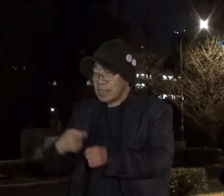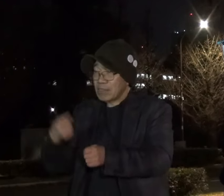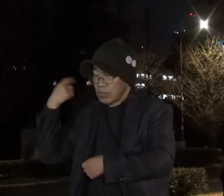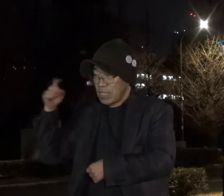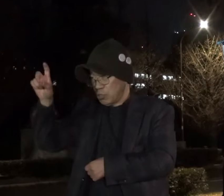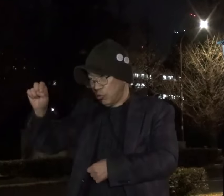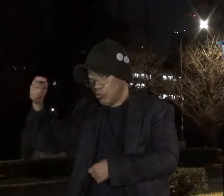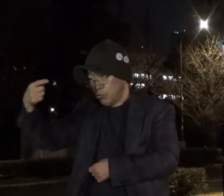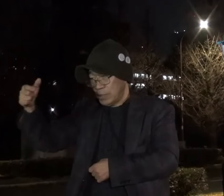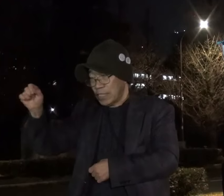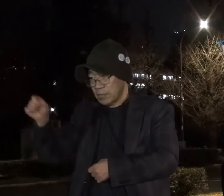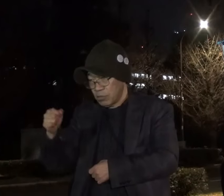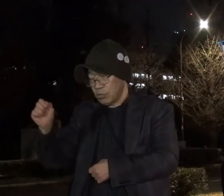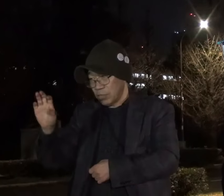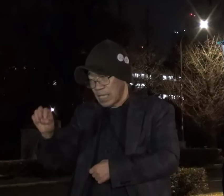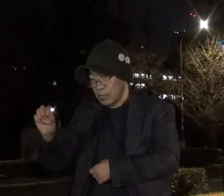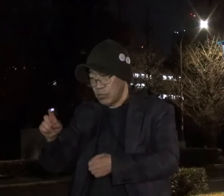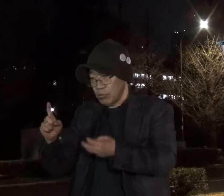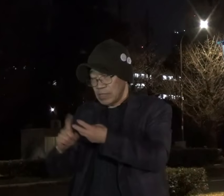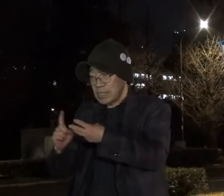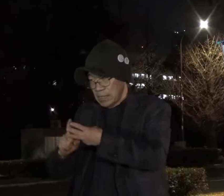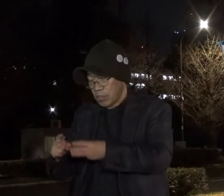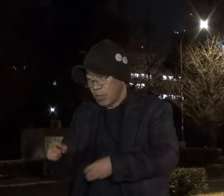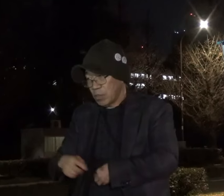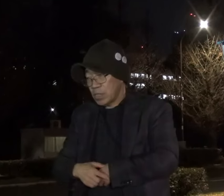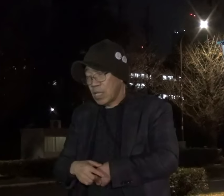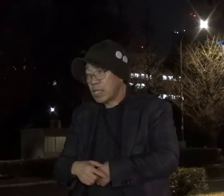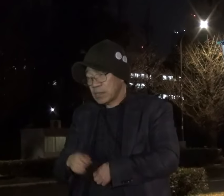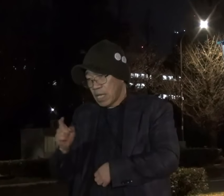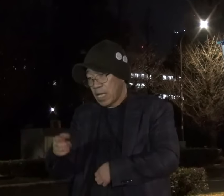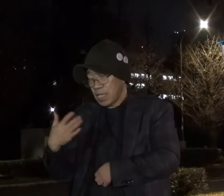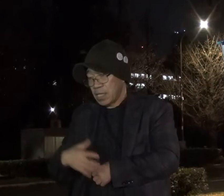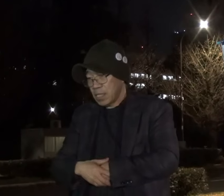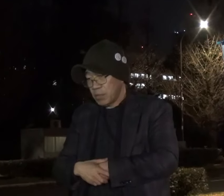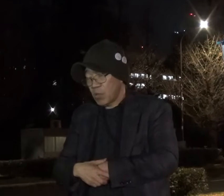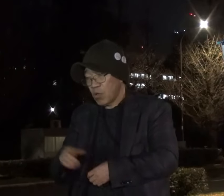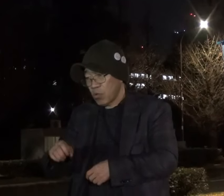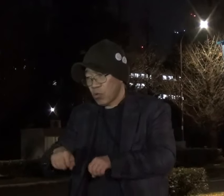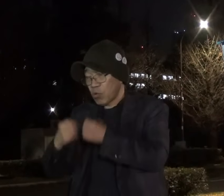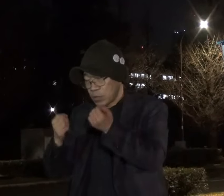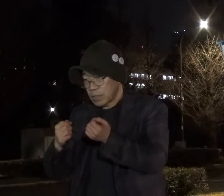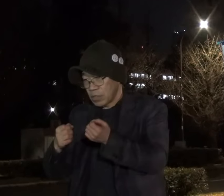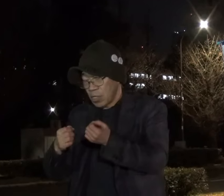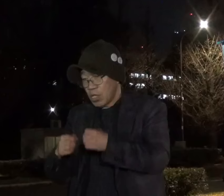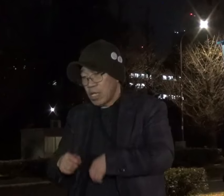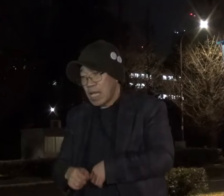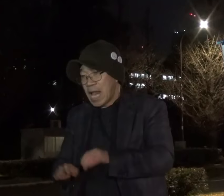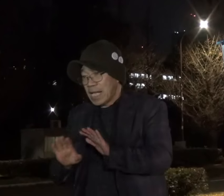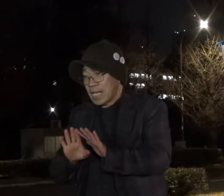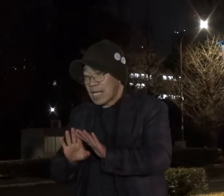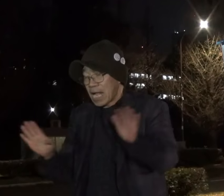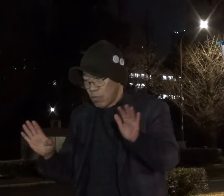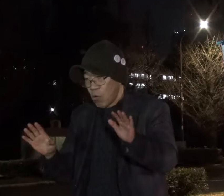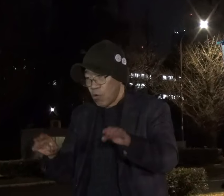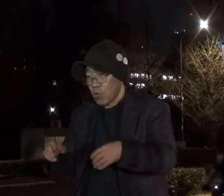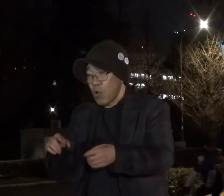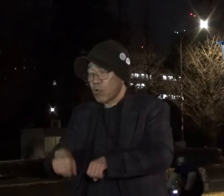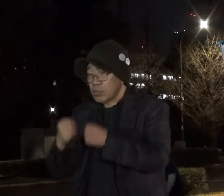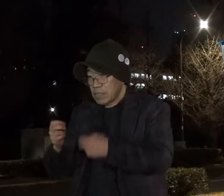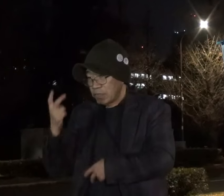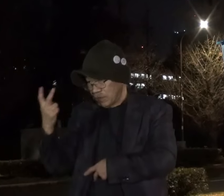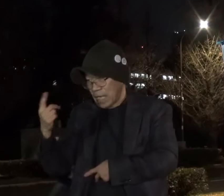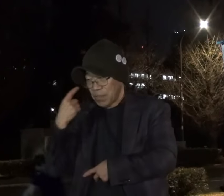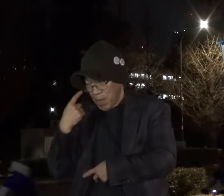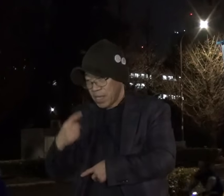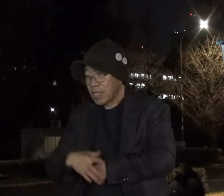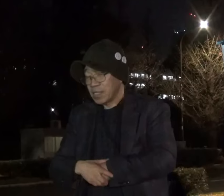30日にも左手中指の開放骨折がありましたので、これで開放骨折1ヶ月半で2人目ということにな